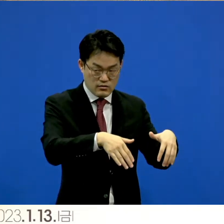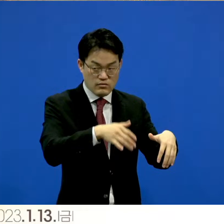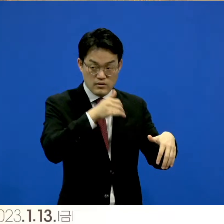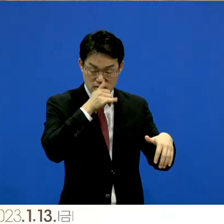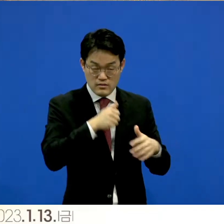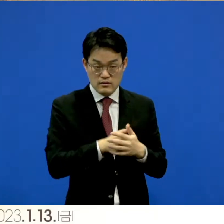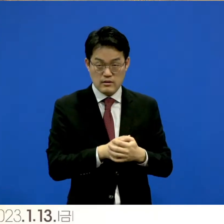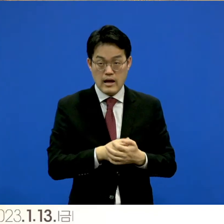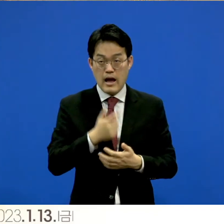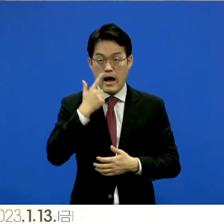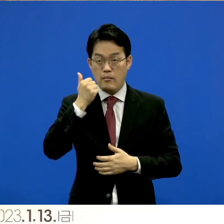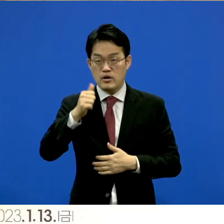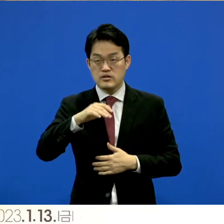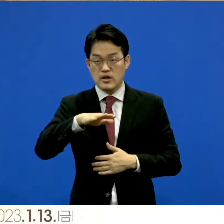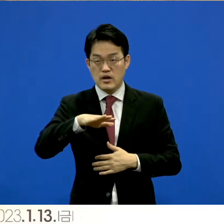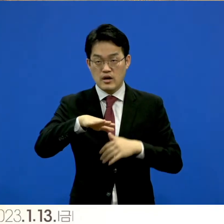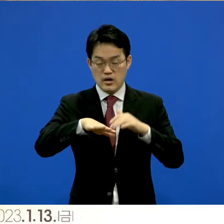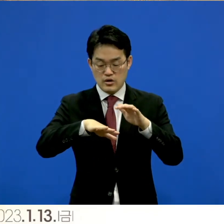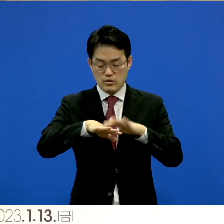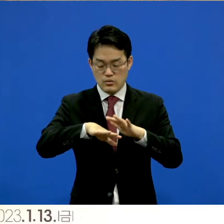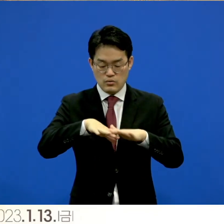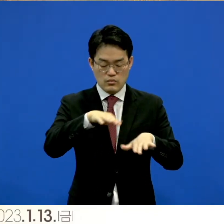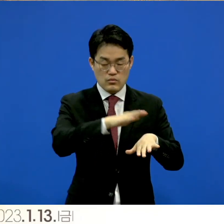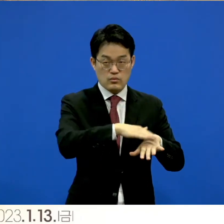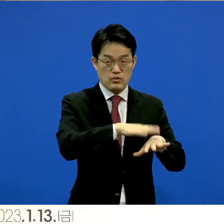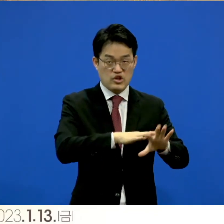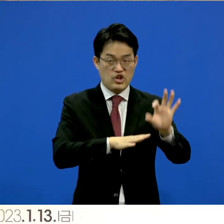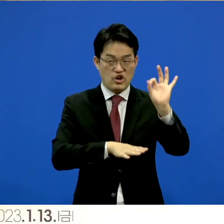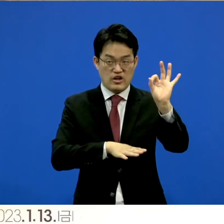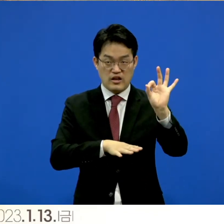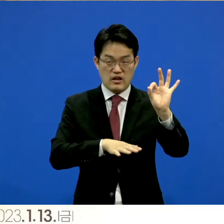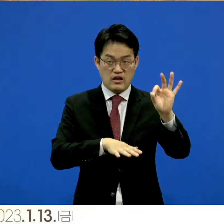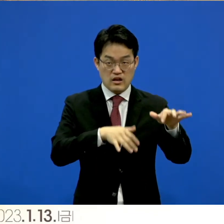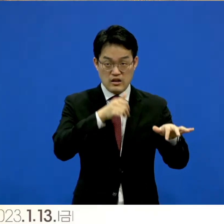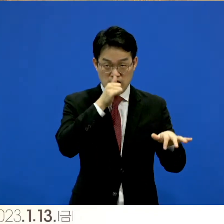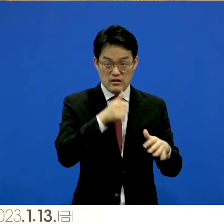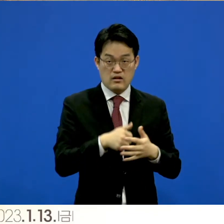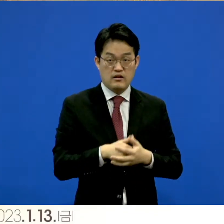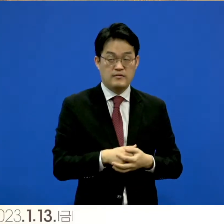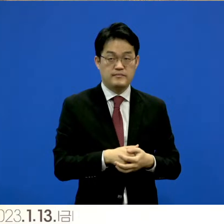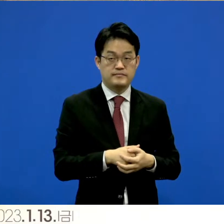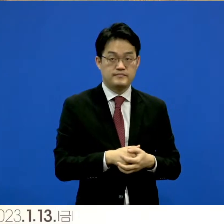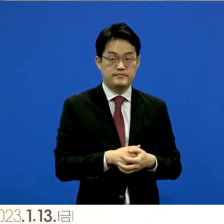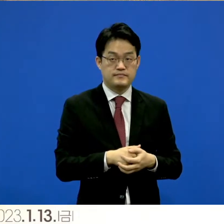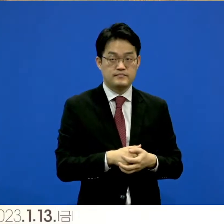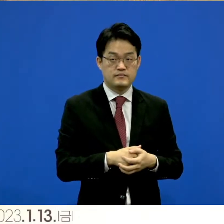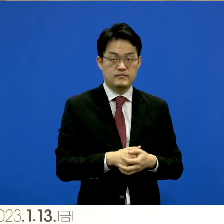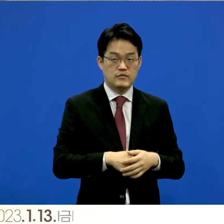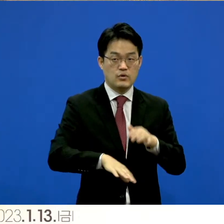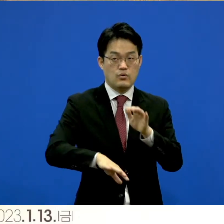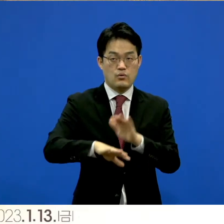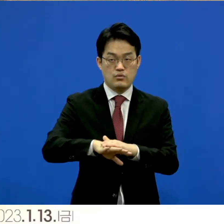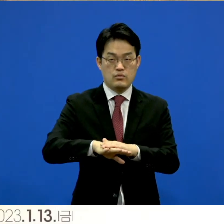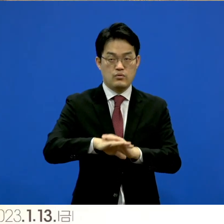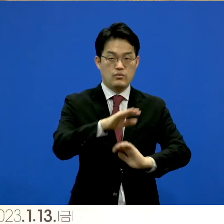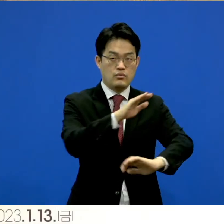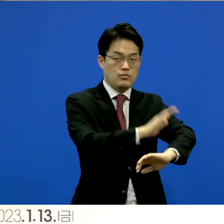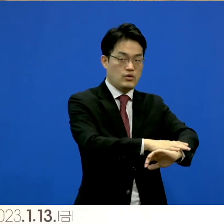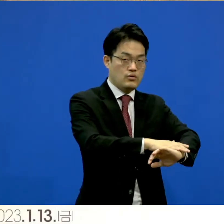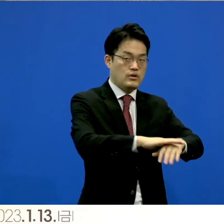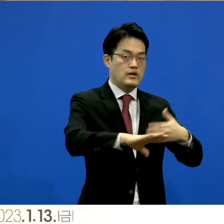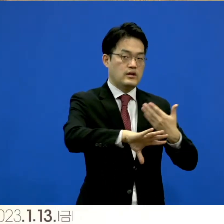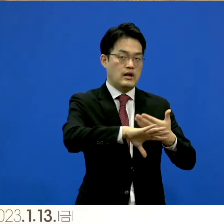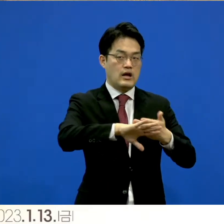그리고 아버지의 양손에 10손가락이 이렇게 벌어진 상태로 그려져 있고요. 오른손과 왼손이 달라요. 오른손은 강한